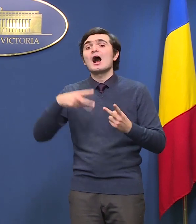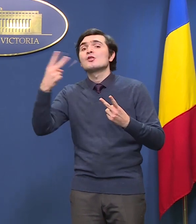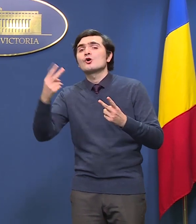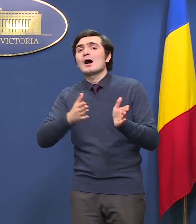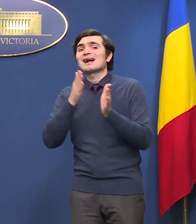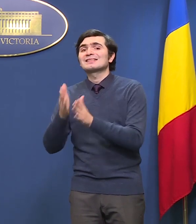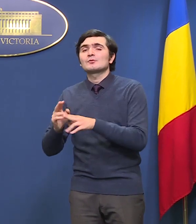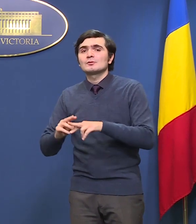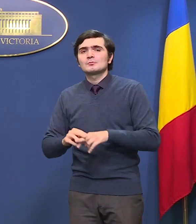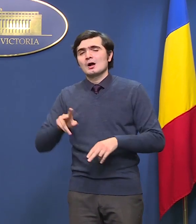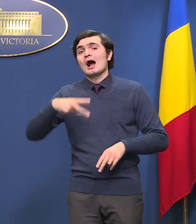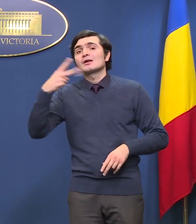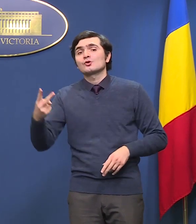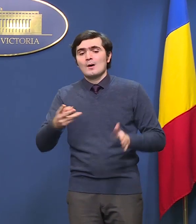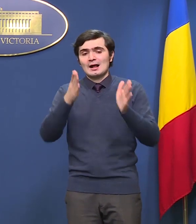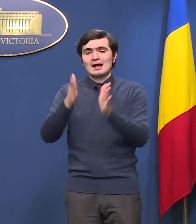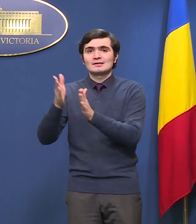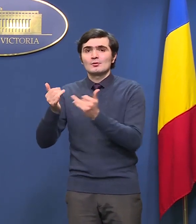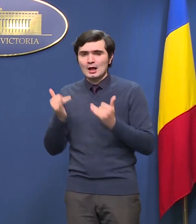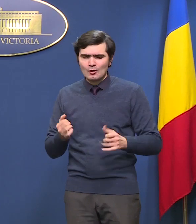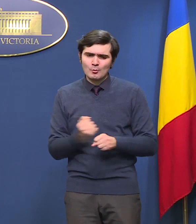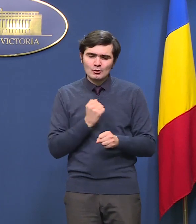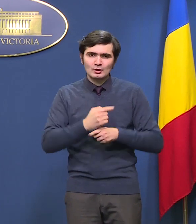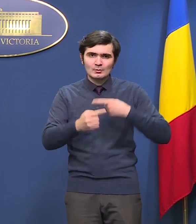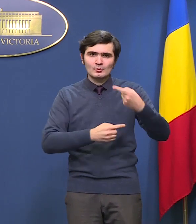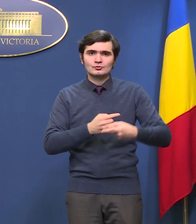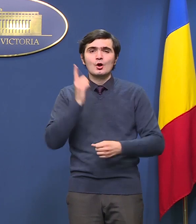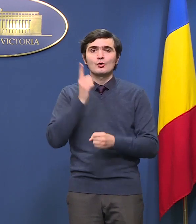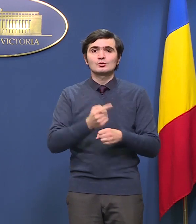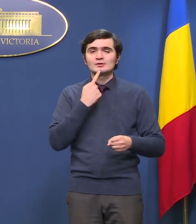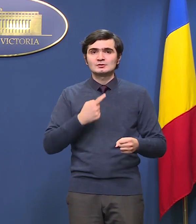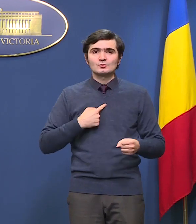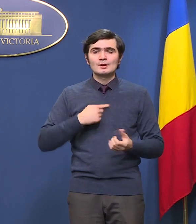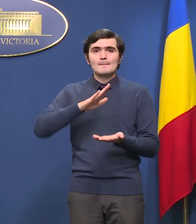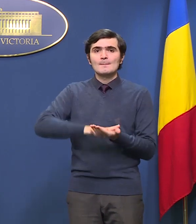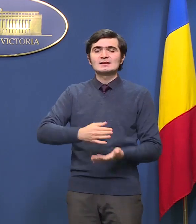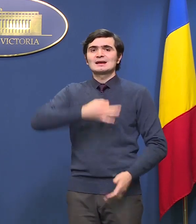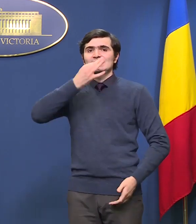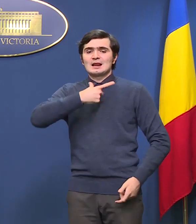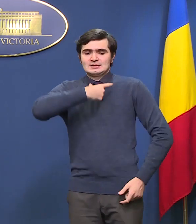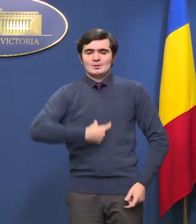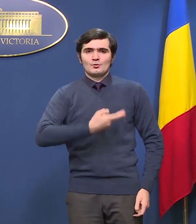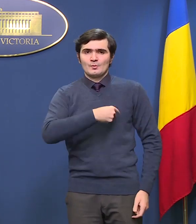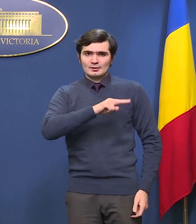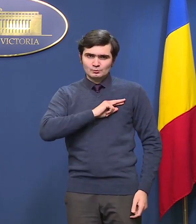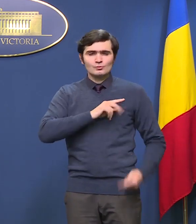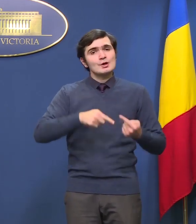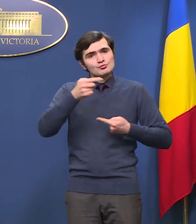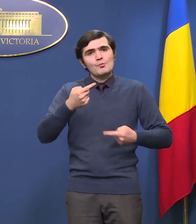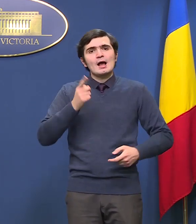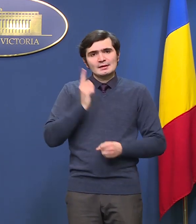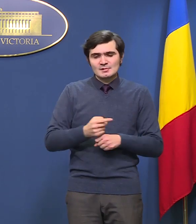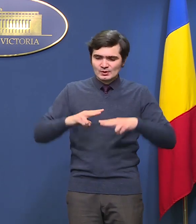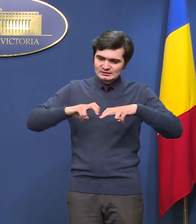doua categorie, acum lucrăm la proceduri. În ordonanță scrie că pe baza unei declarații pe proprie răspundere, care sigur următor, ulterior, trebuie